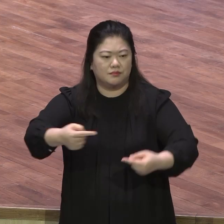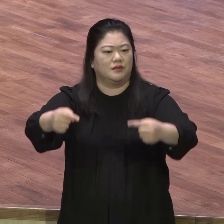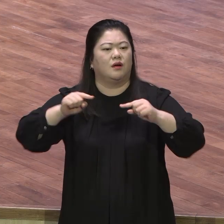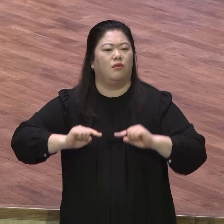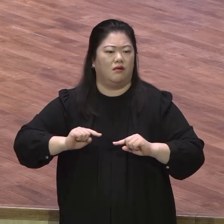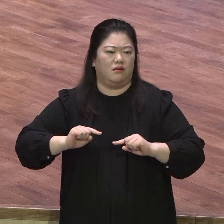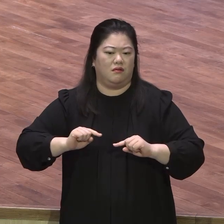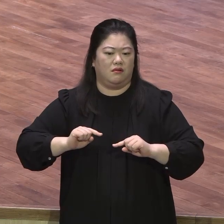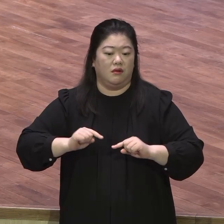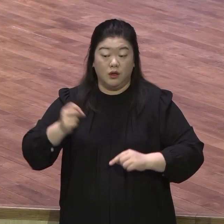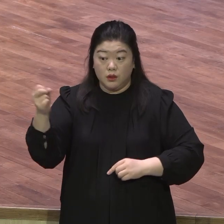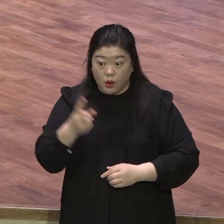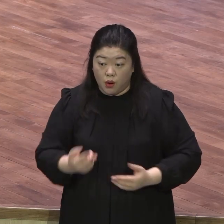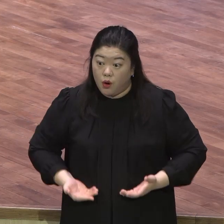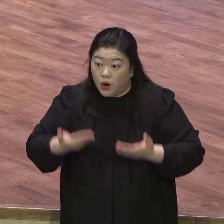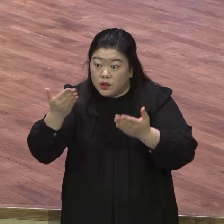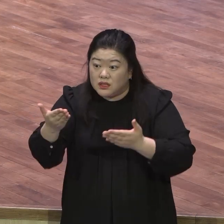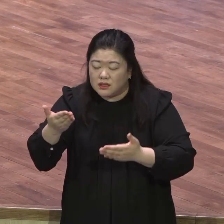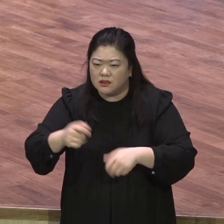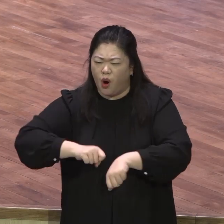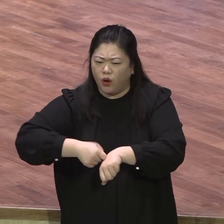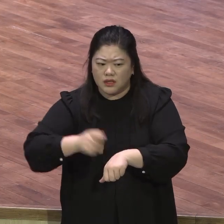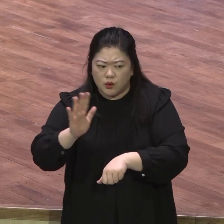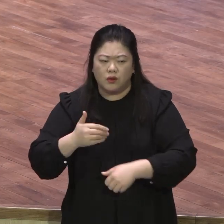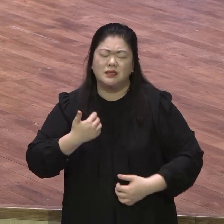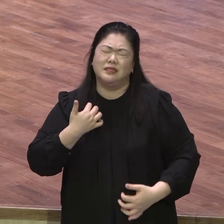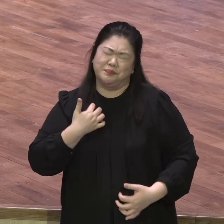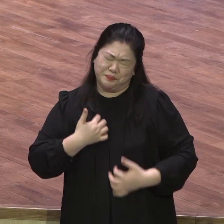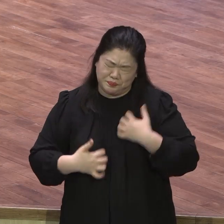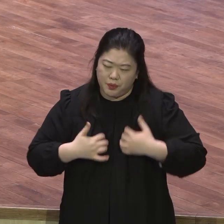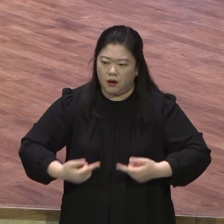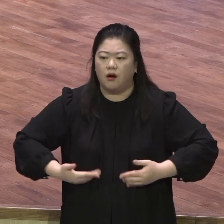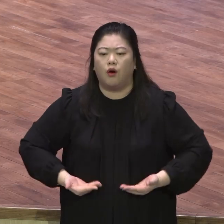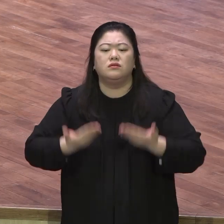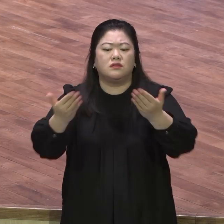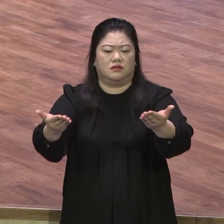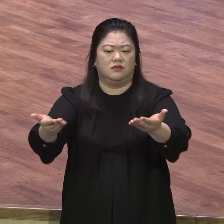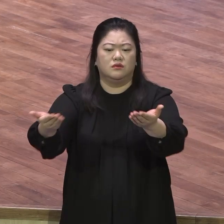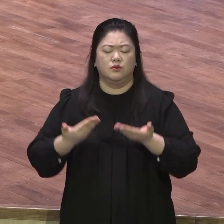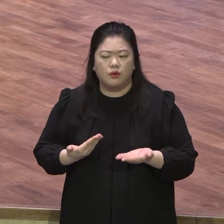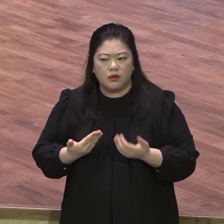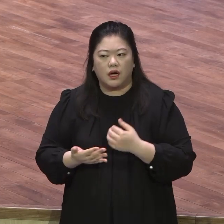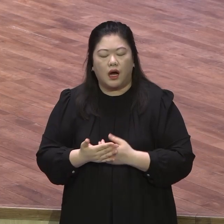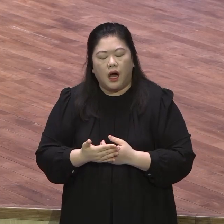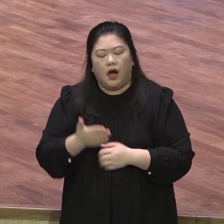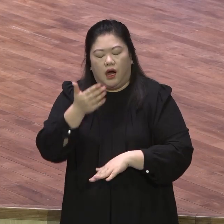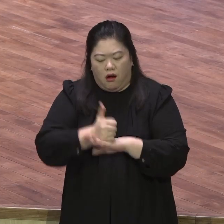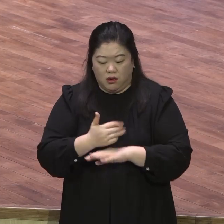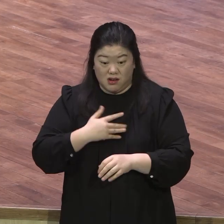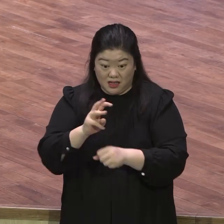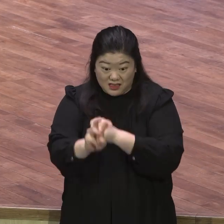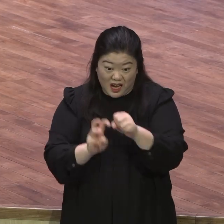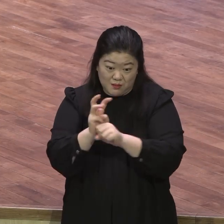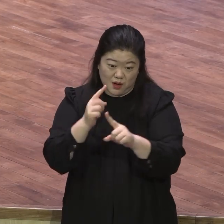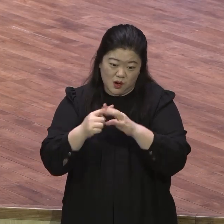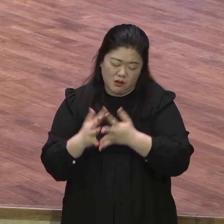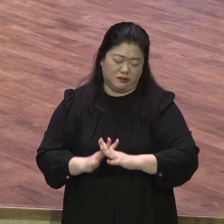기쁨으로 의심을 왔기 때문에 우리 영원교회가 이런 건축 중에도 부흥이 되고 힘을 얻고